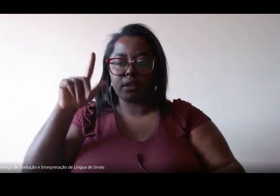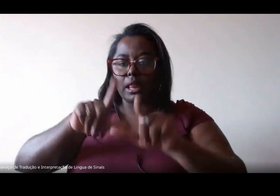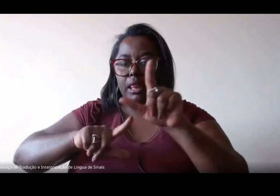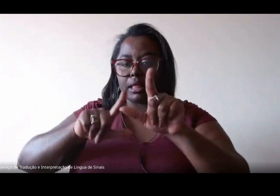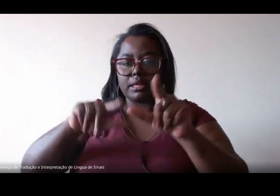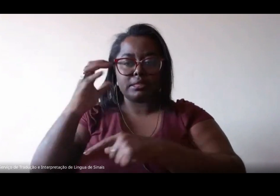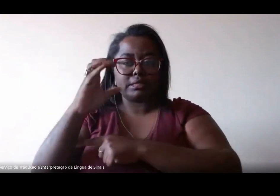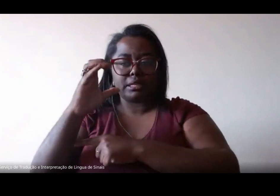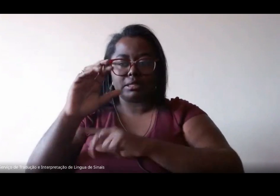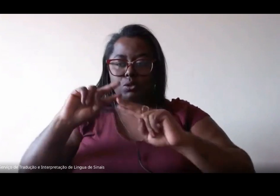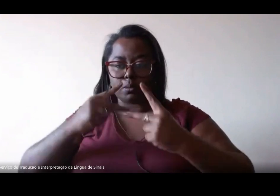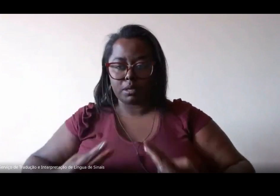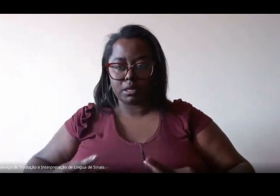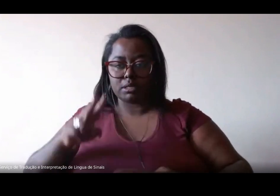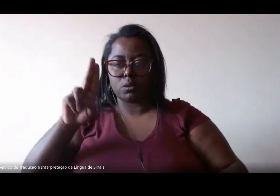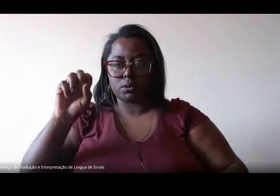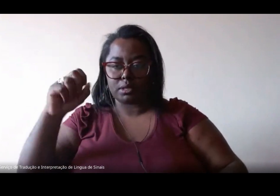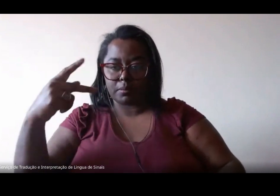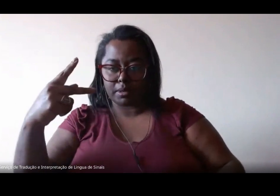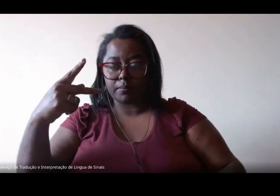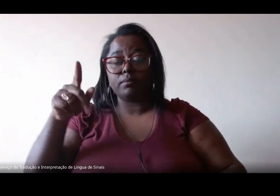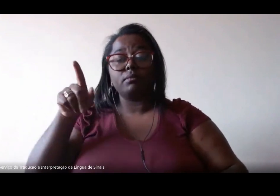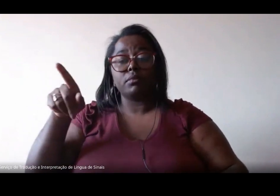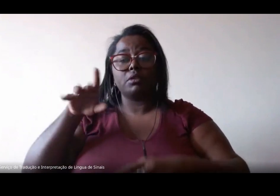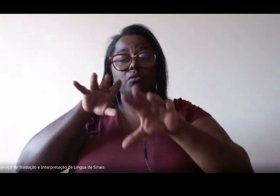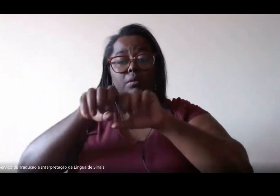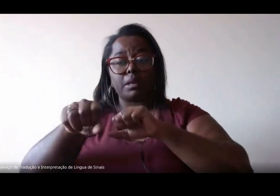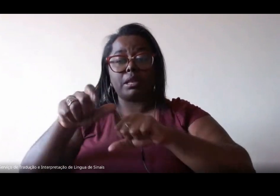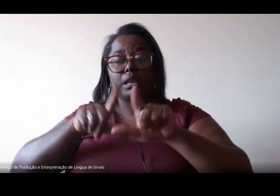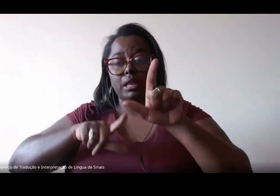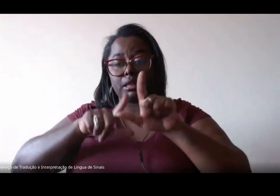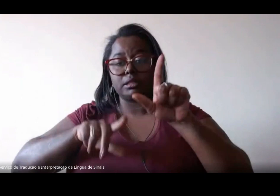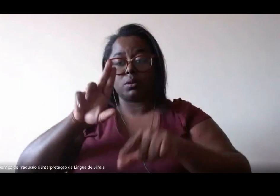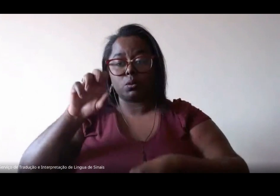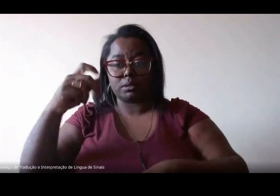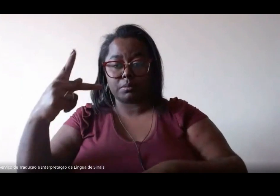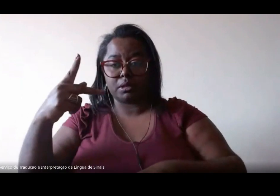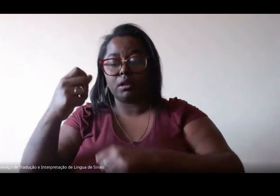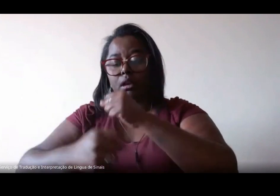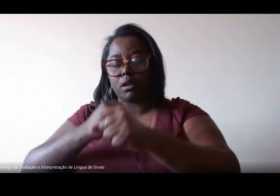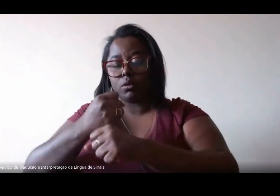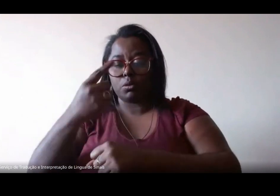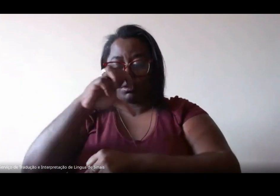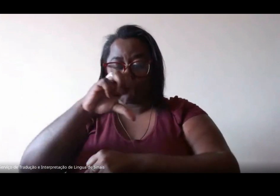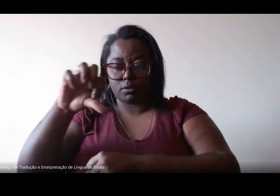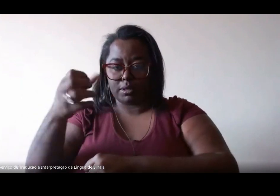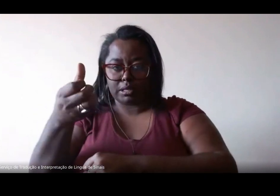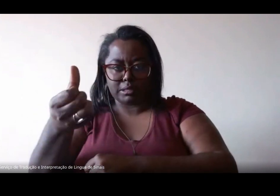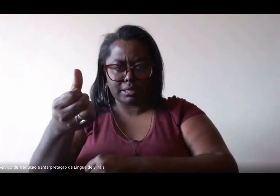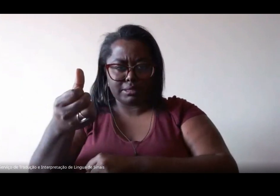e Ciências Humanas da Universidade de São Paulo. Graduação em Letras pela Universidade de São Paulo,